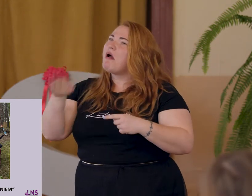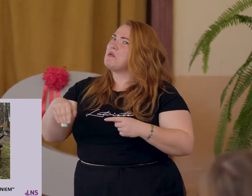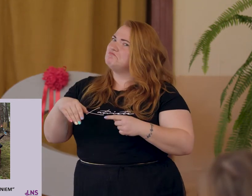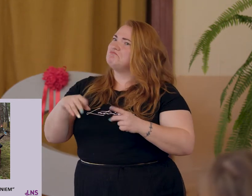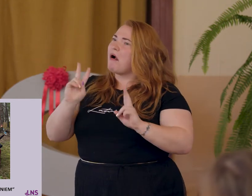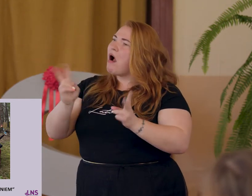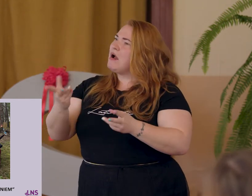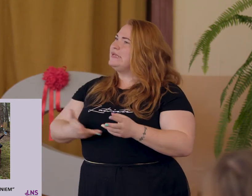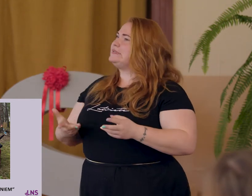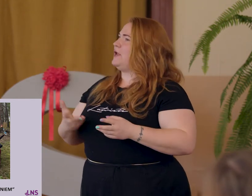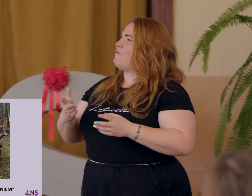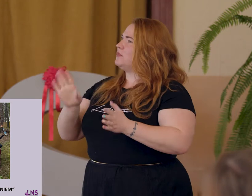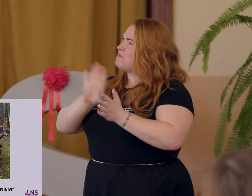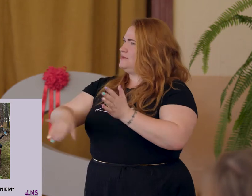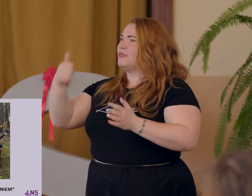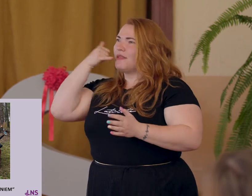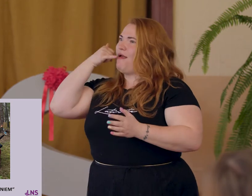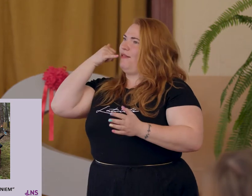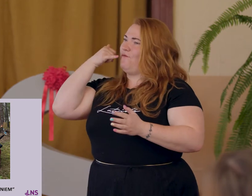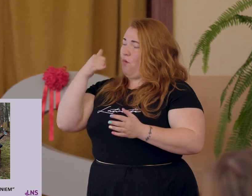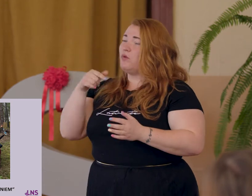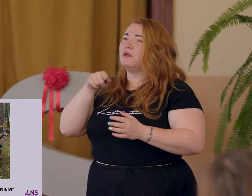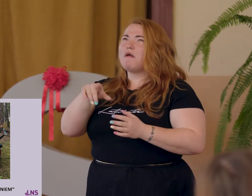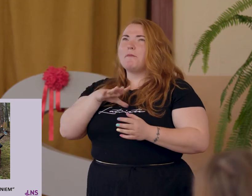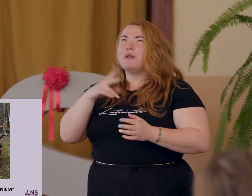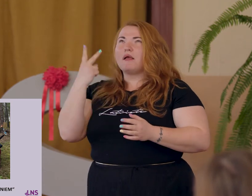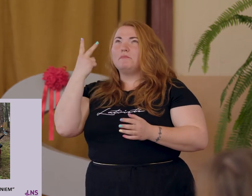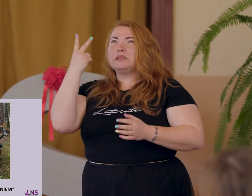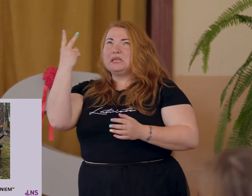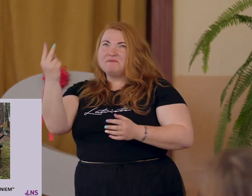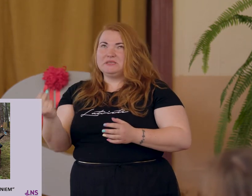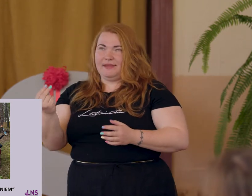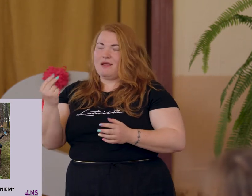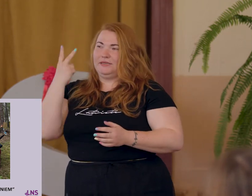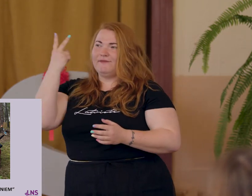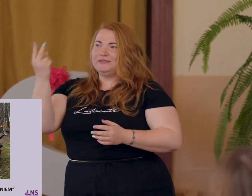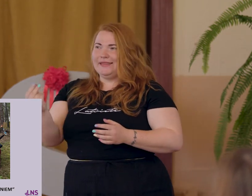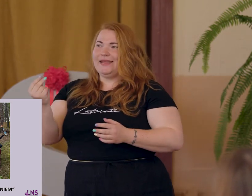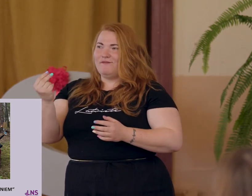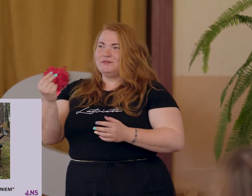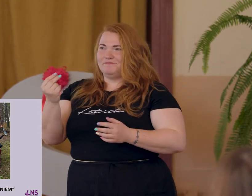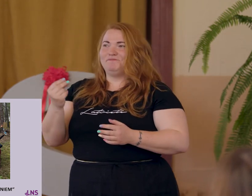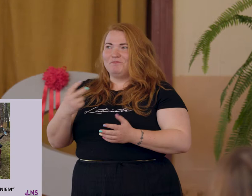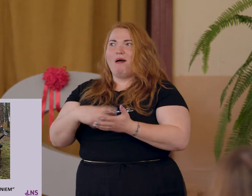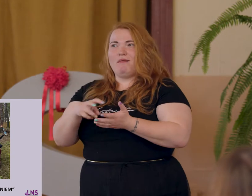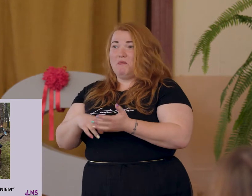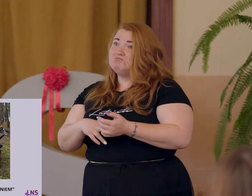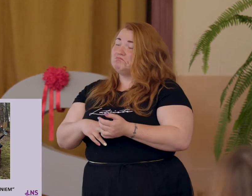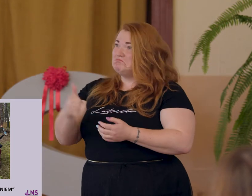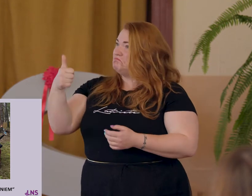ikdienas mērķis bija pasākums, kā izdzīvot bez telefona, bez komunikācijas. Tās bija divu dienu pārgājiens.